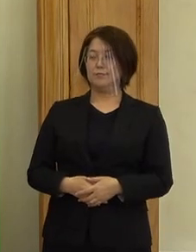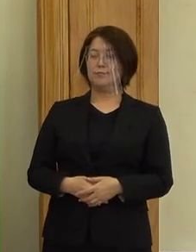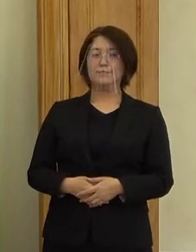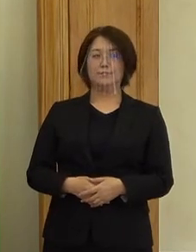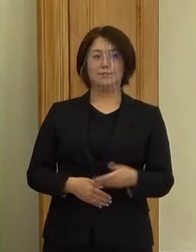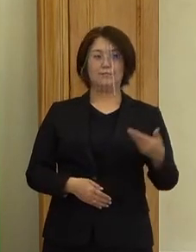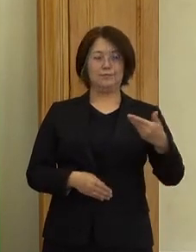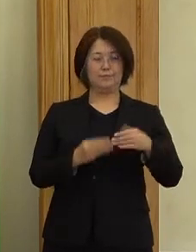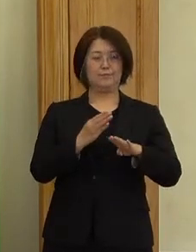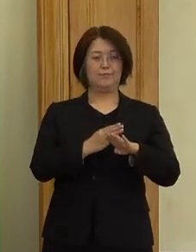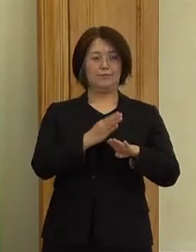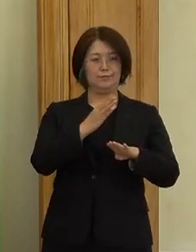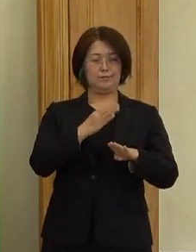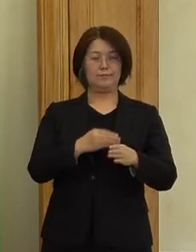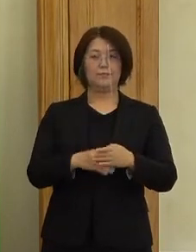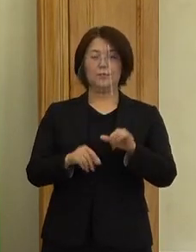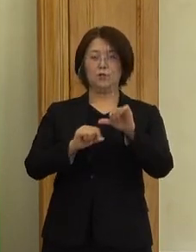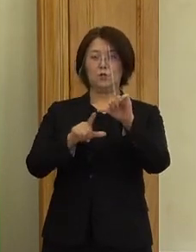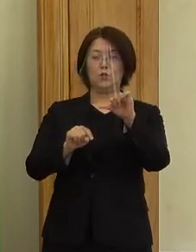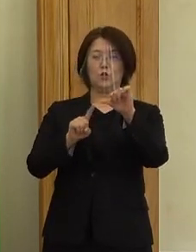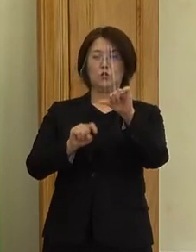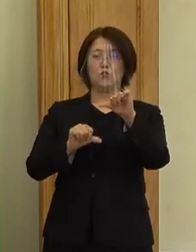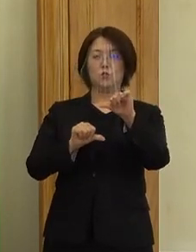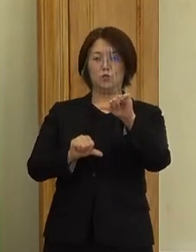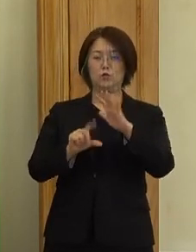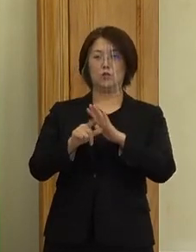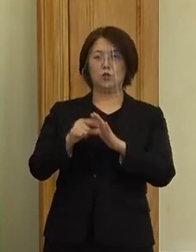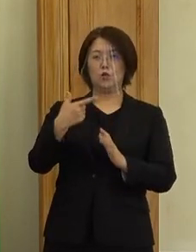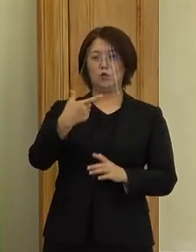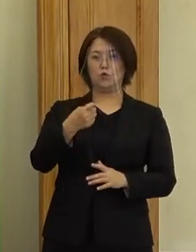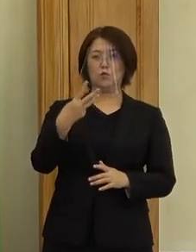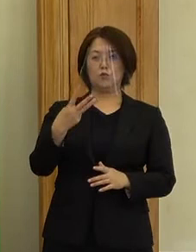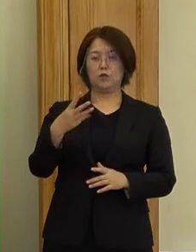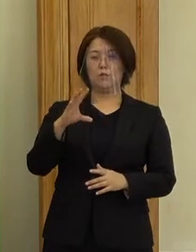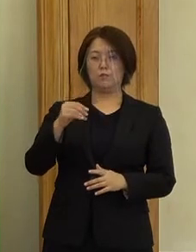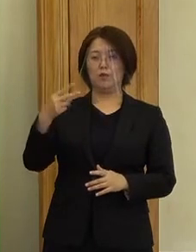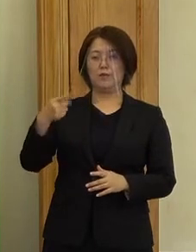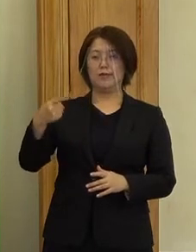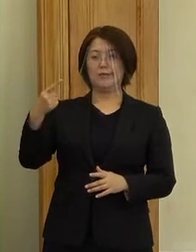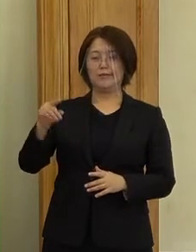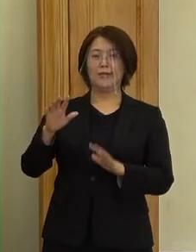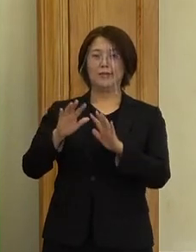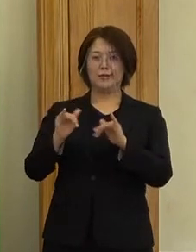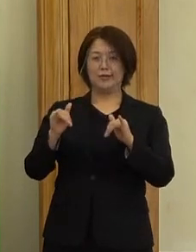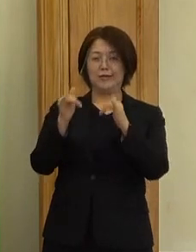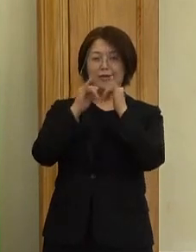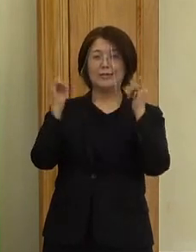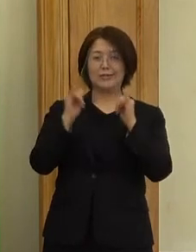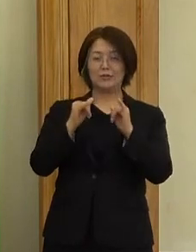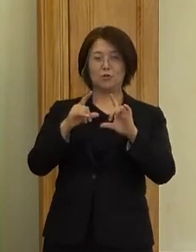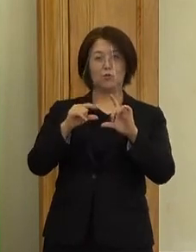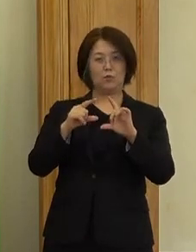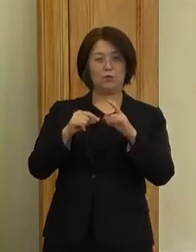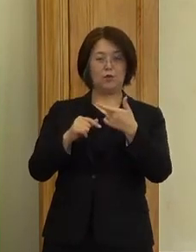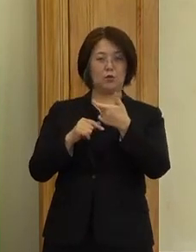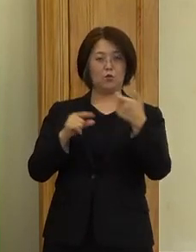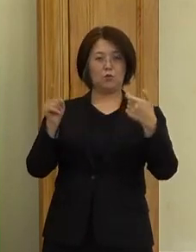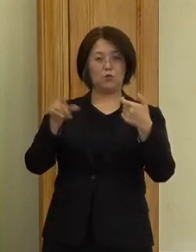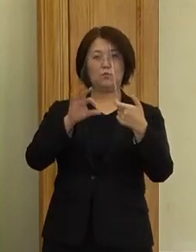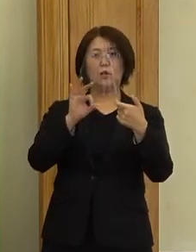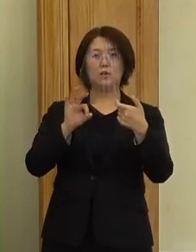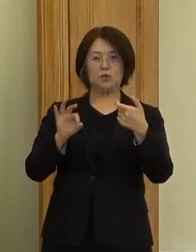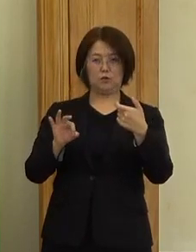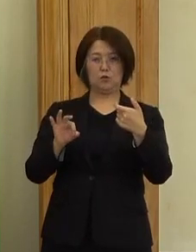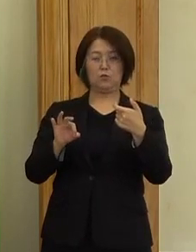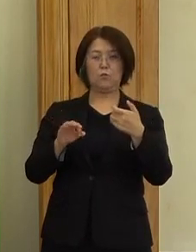はい、ありがとうございます。5月15日時点で63万1000人、人口比で言いますと 60% ということ